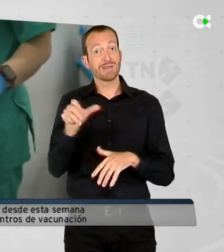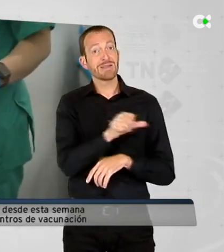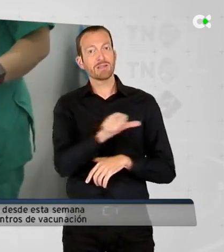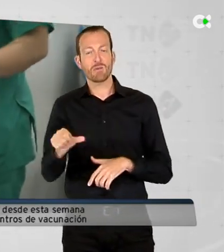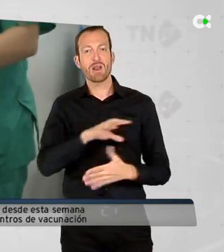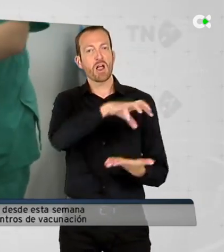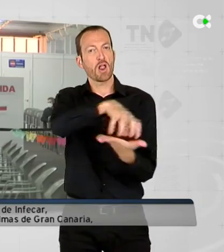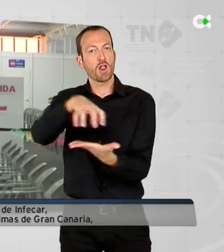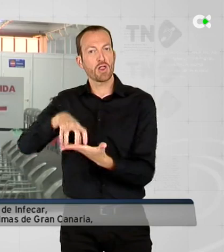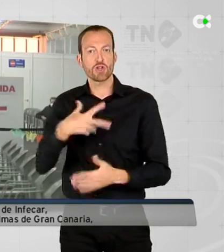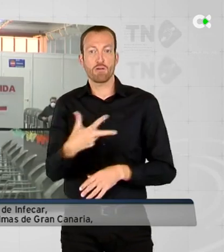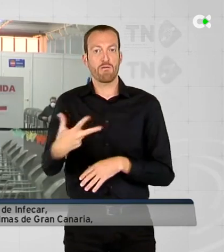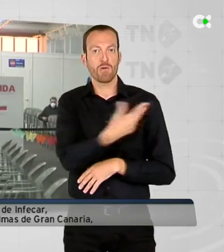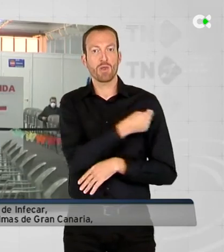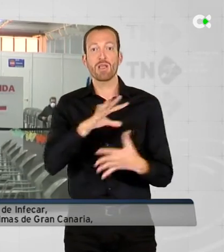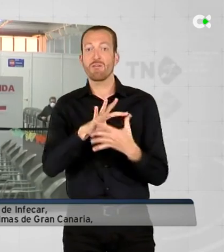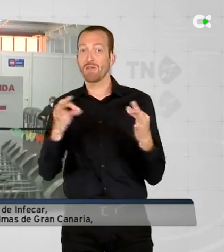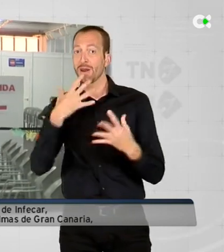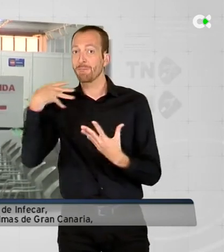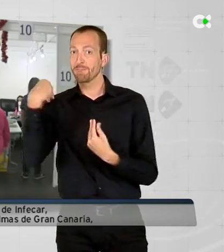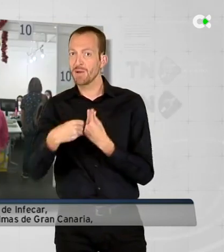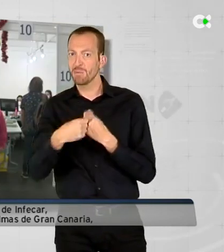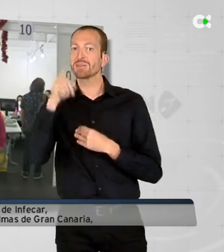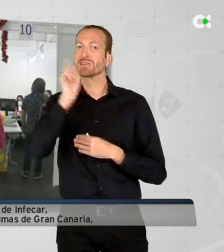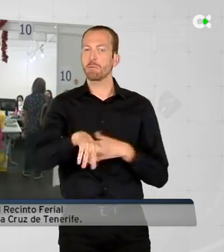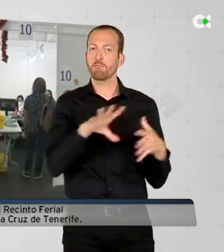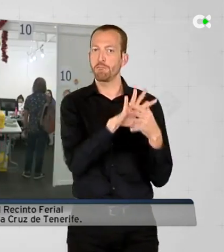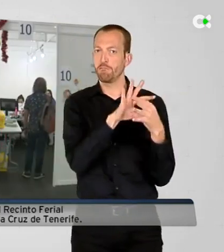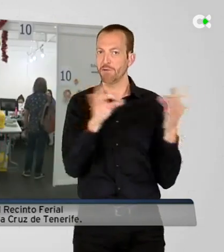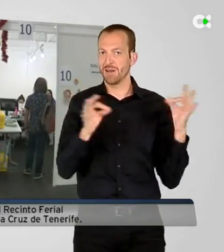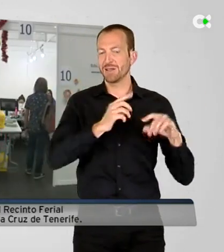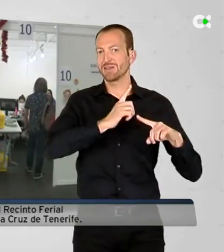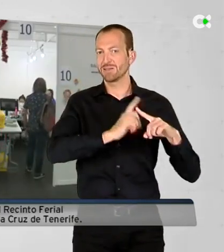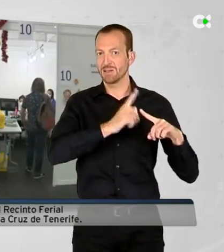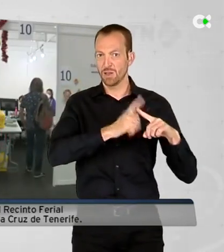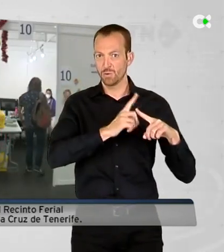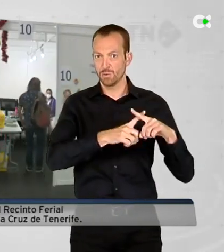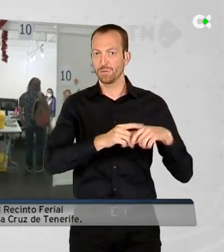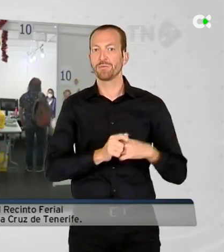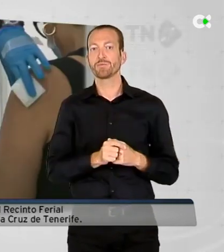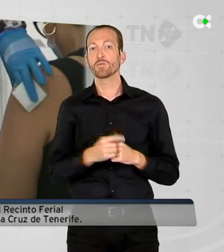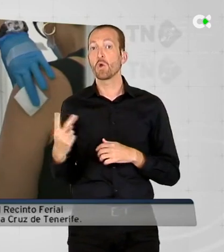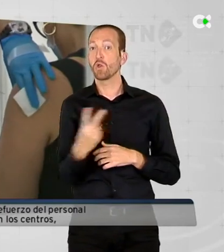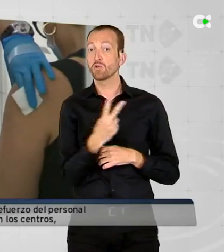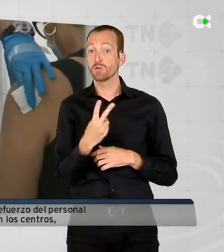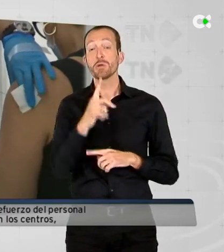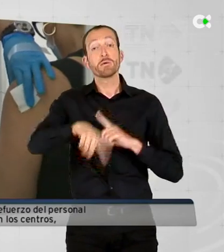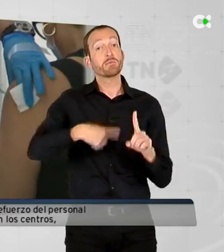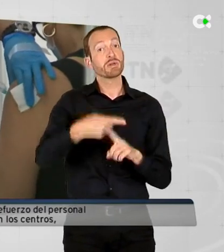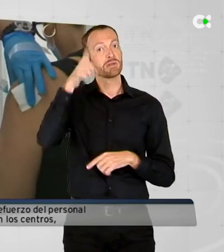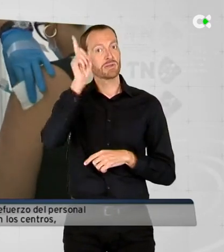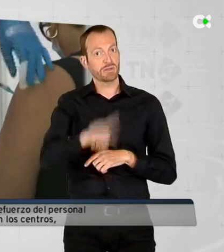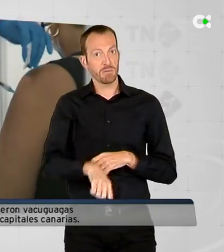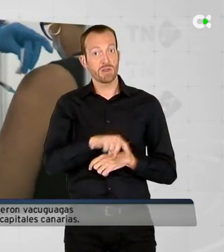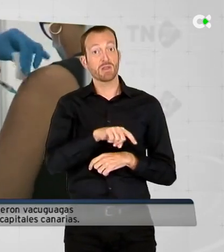esta semana en los centros de vacunación de infecar en las palmas de Gran Canaria y en el recinto ferial de Santa Cruz de Tenerife a este refuerzo del